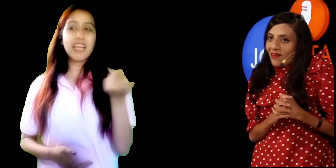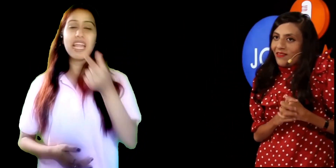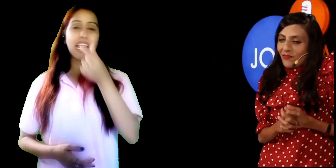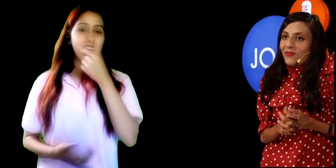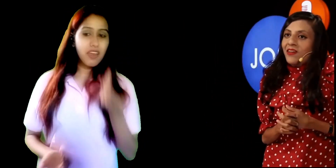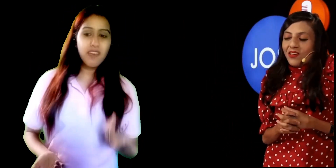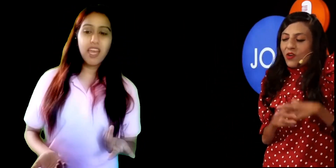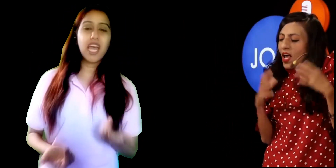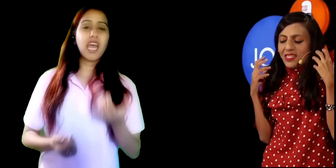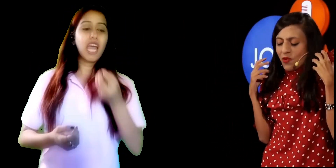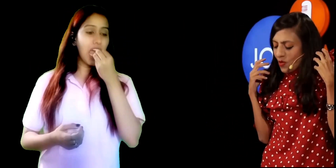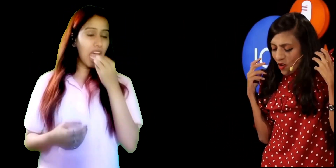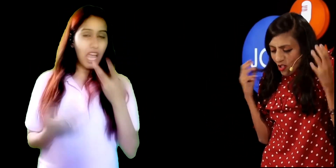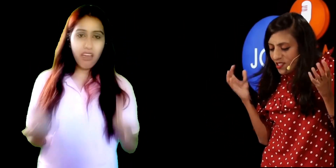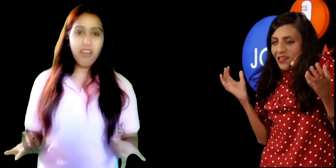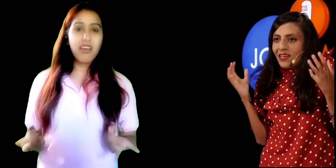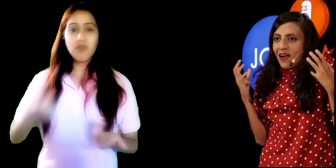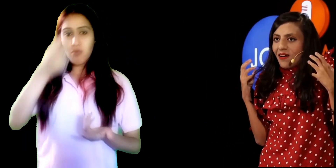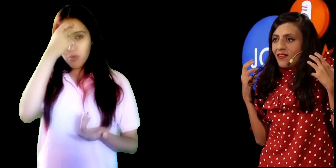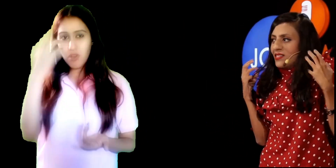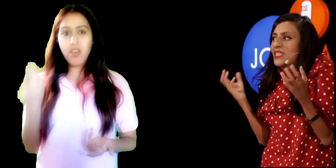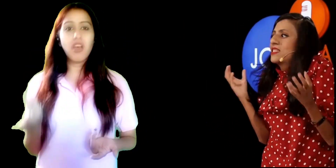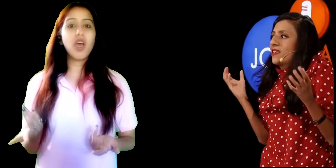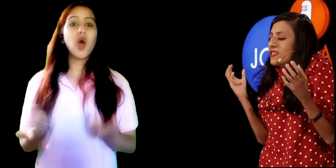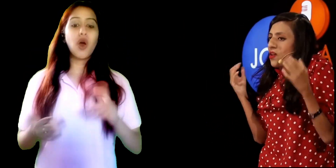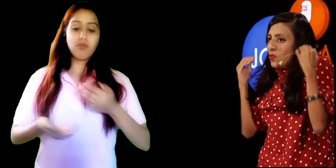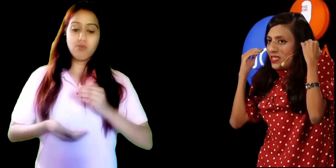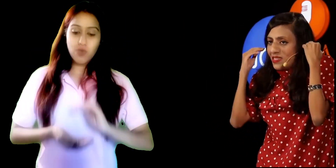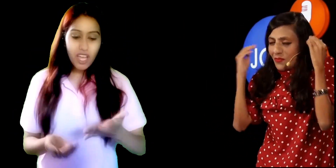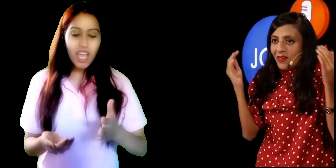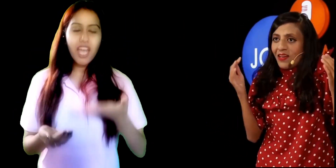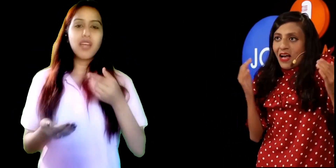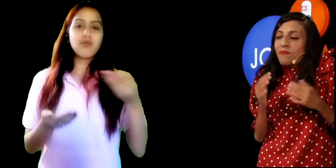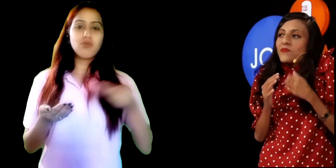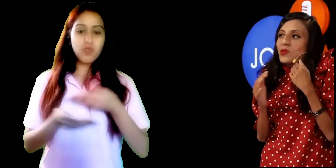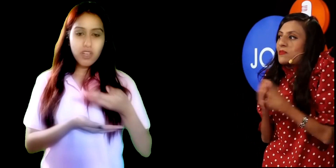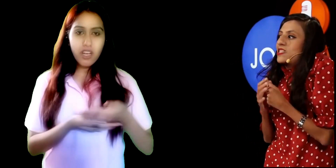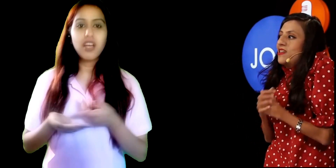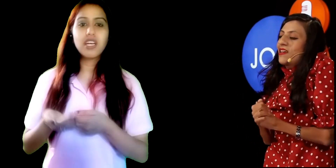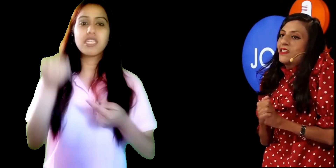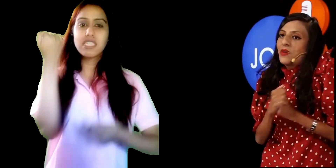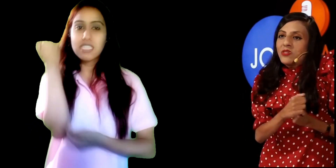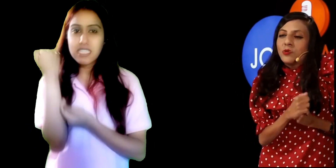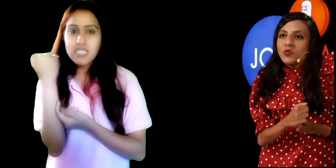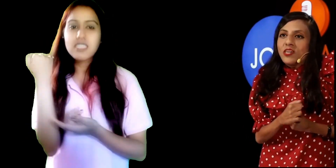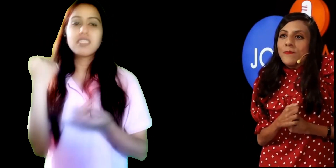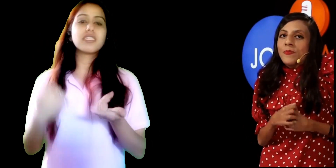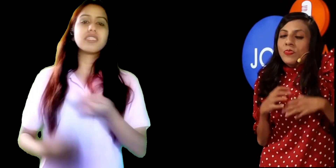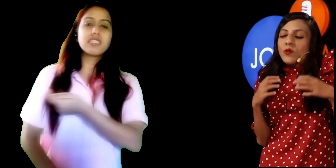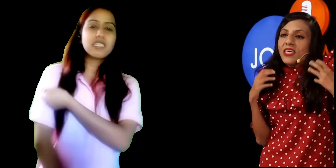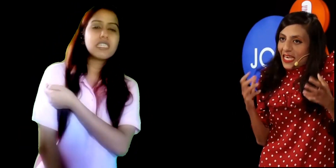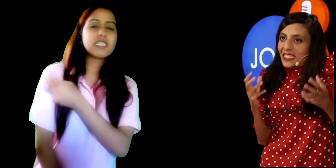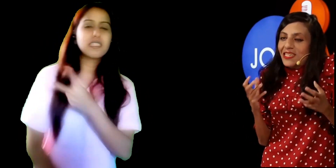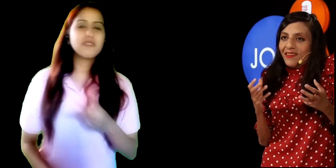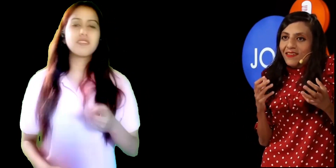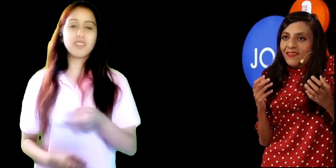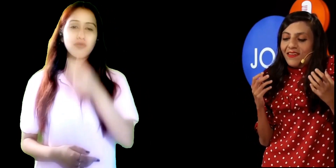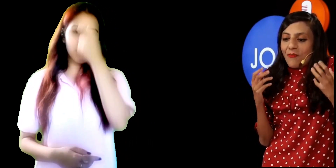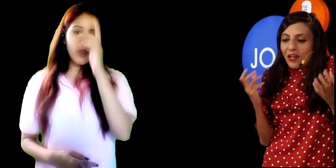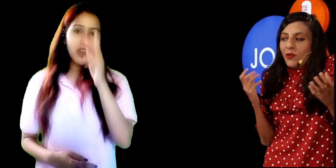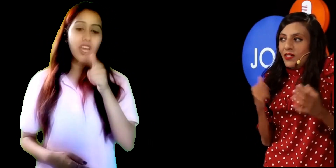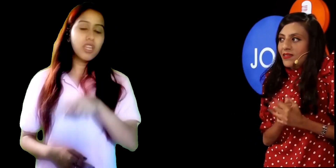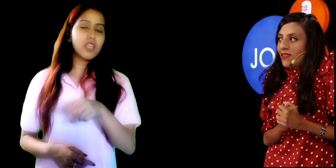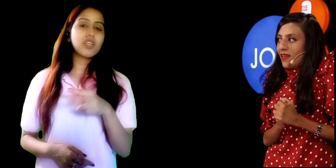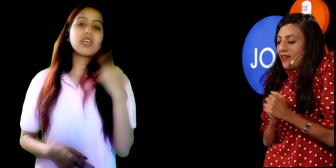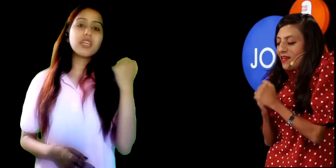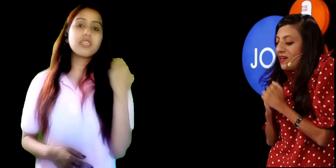इसको तो एंड इसका कोई लॉजिकली सेंस नहीं है, इसका कोई आप कोई समझदार इंसान इस बारे में सोचे तो ये कैसे